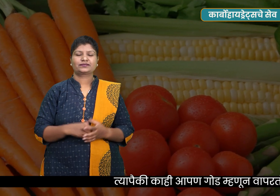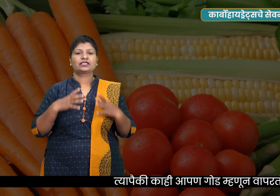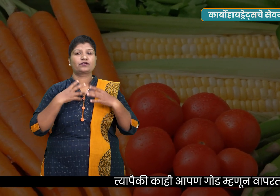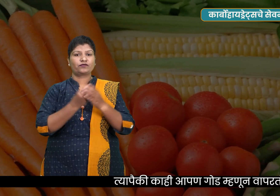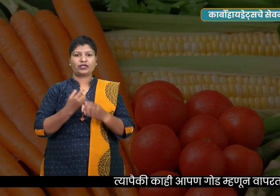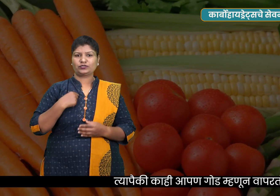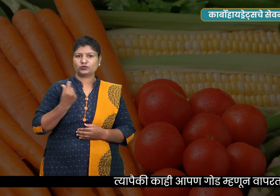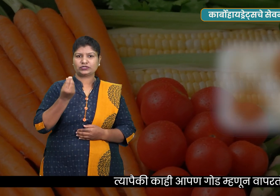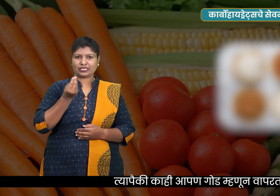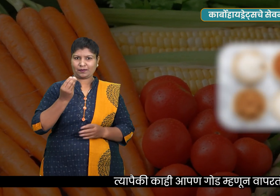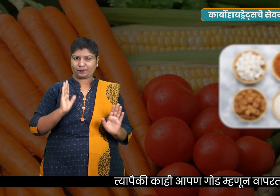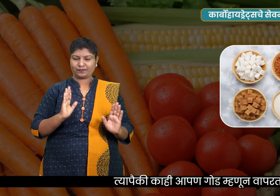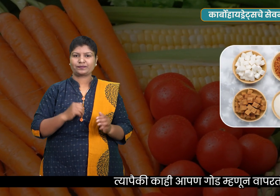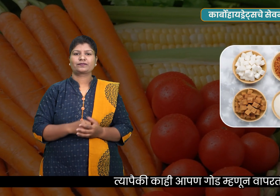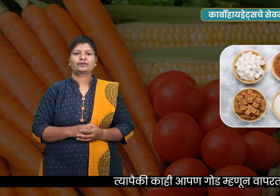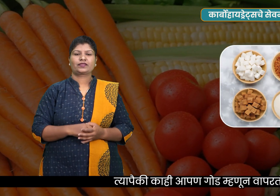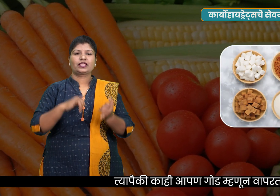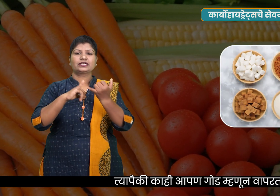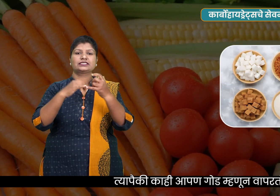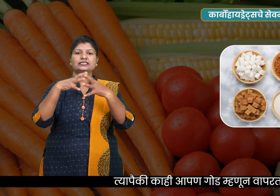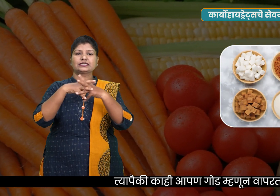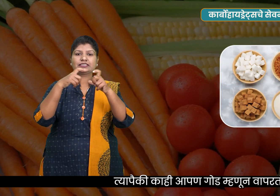त्यापैकी काही आपण गोड म्हणून वापरतो,